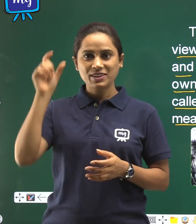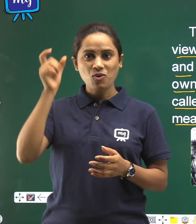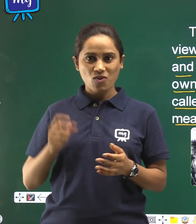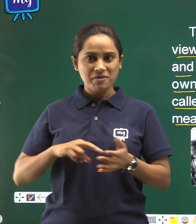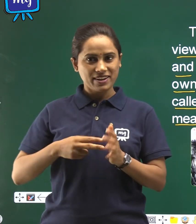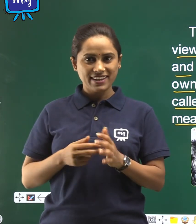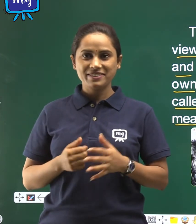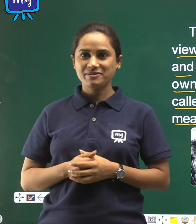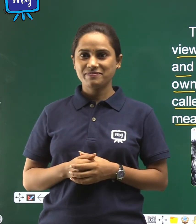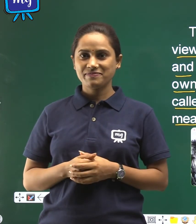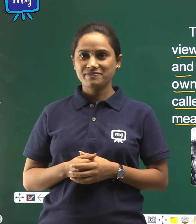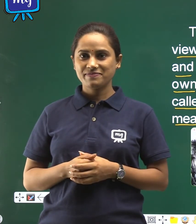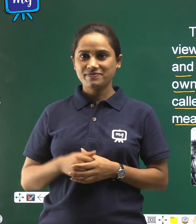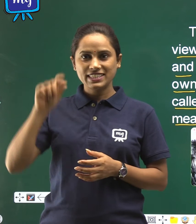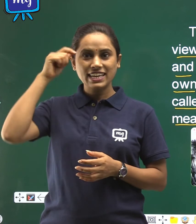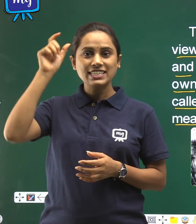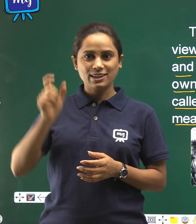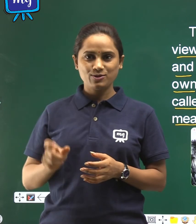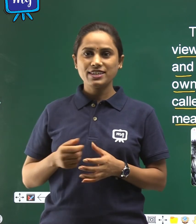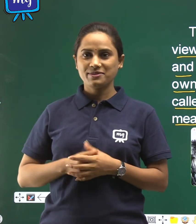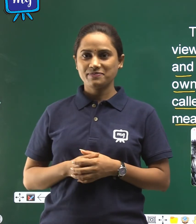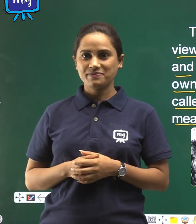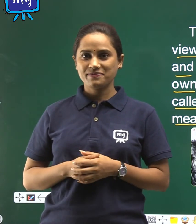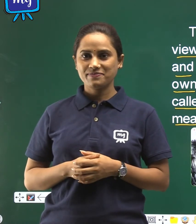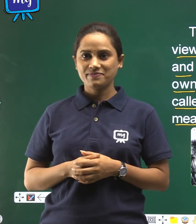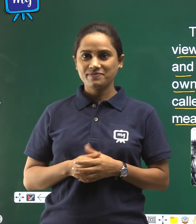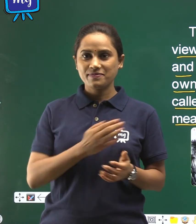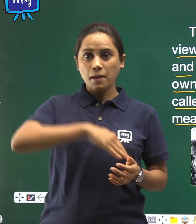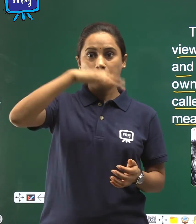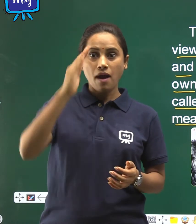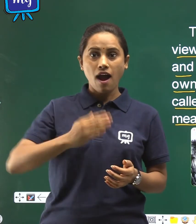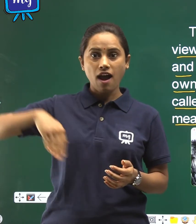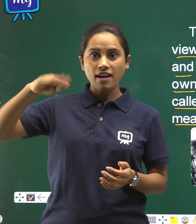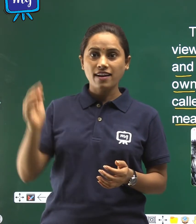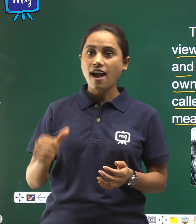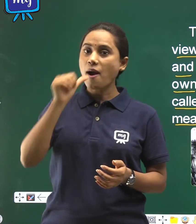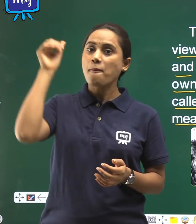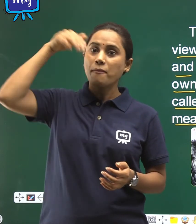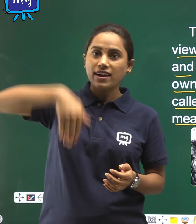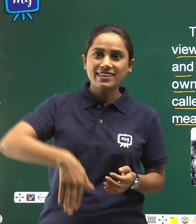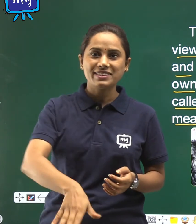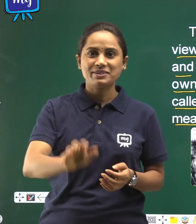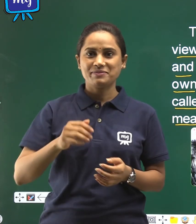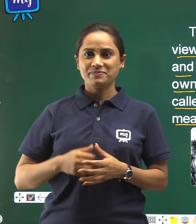Word meaning Shen Shui, पहाड़ का पानी.